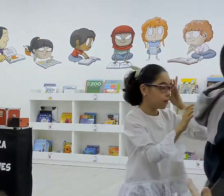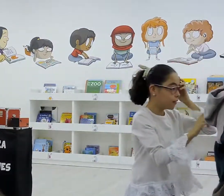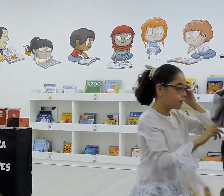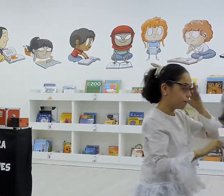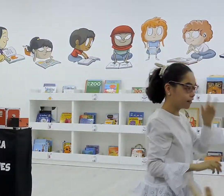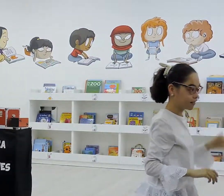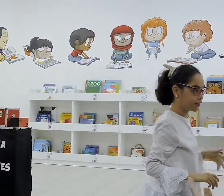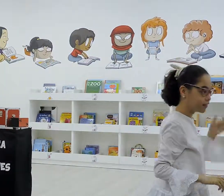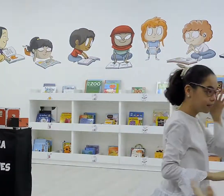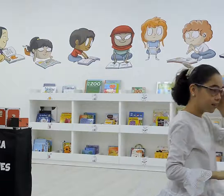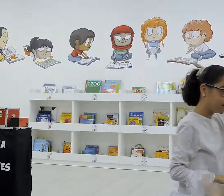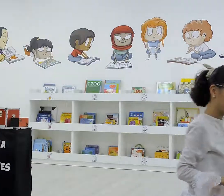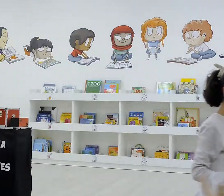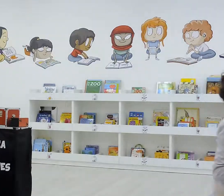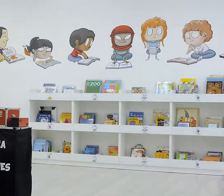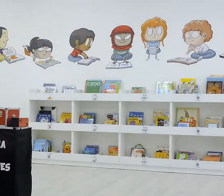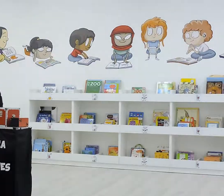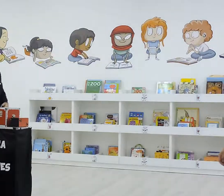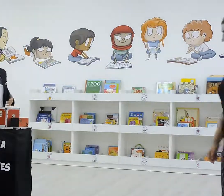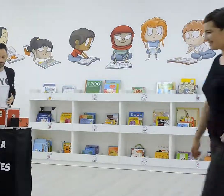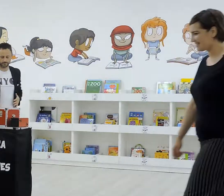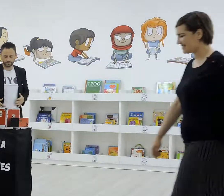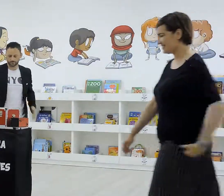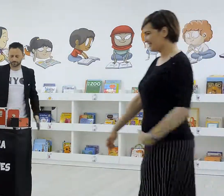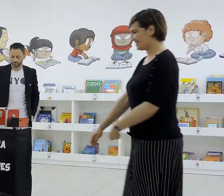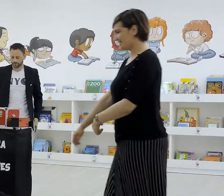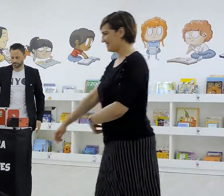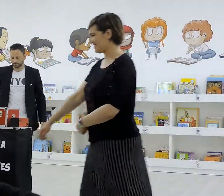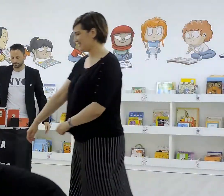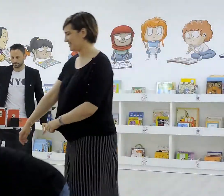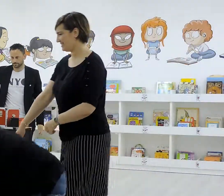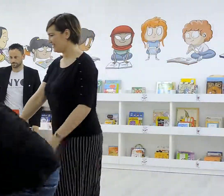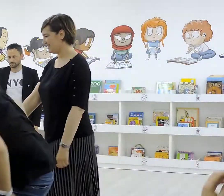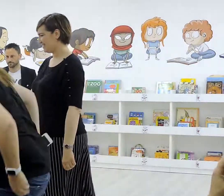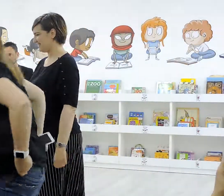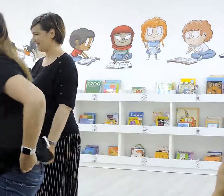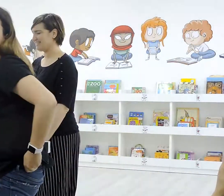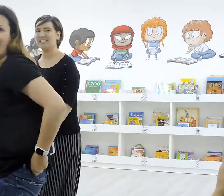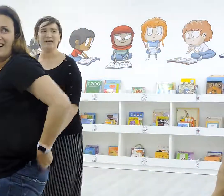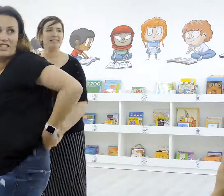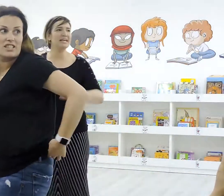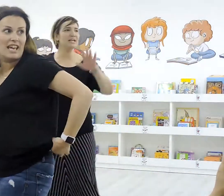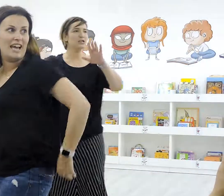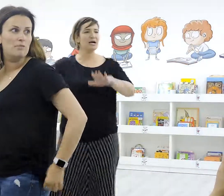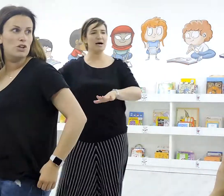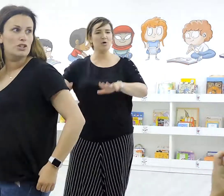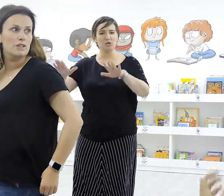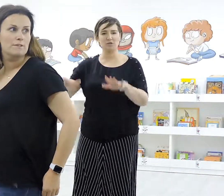No nos ha gustado.